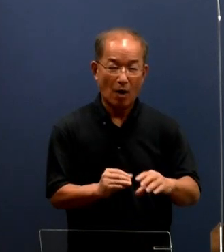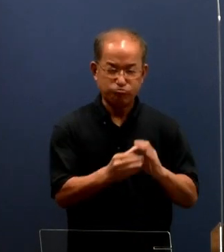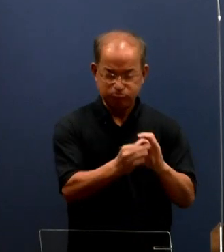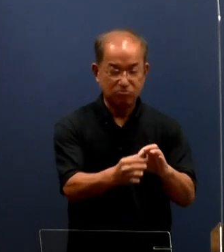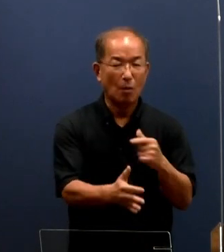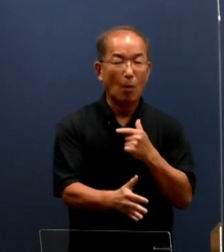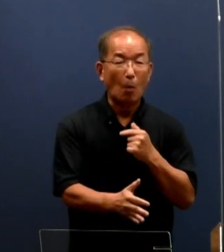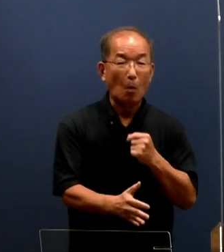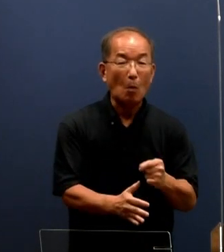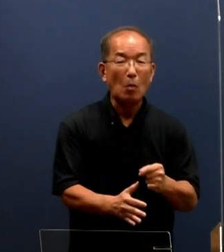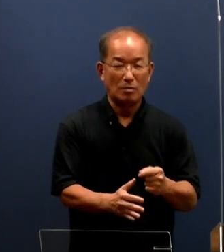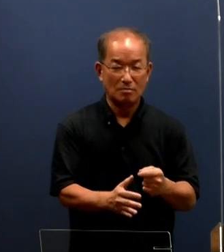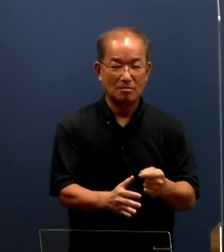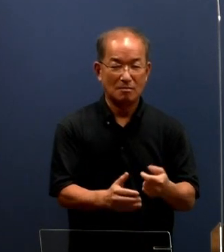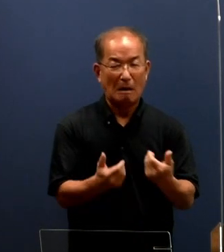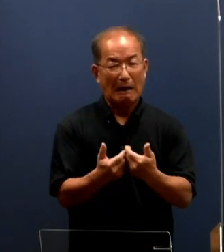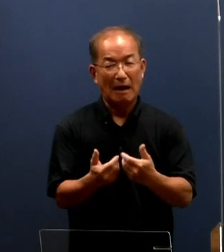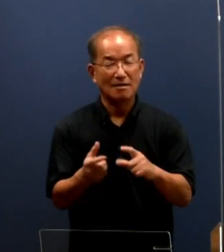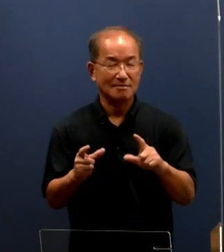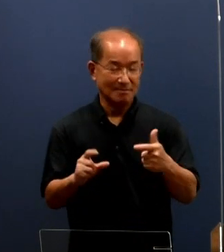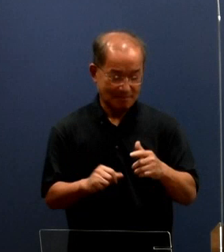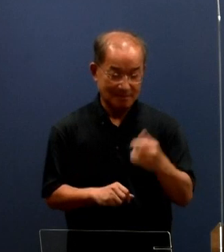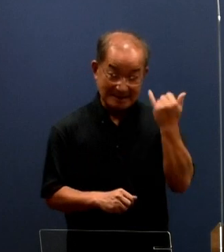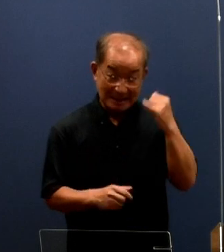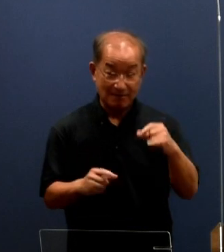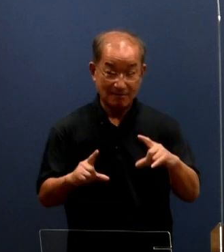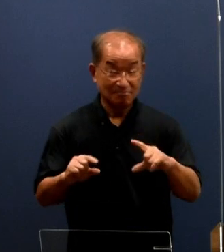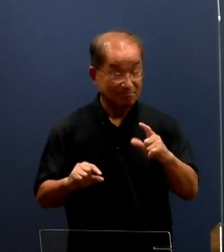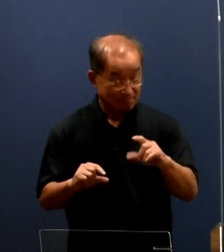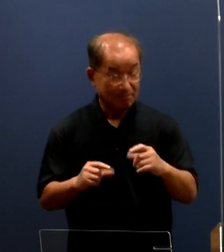ので、そういう意味ではその、